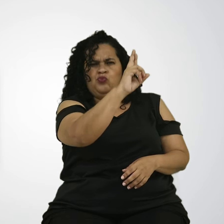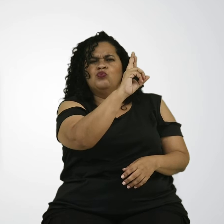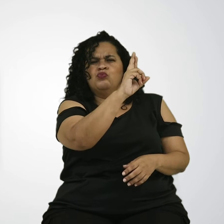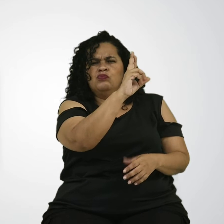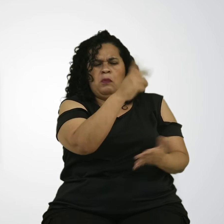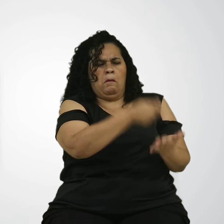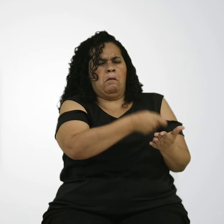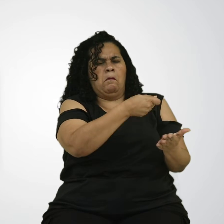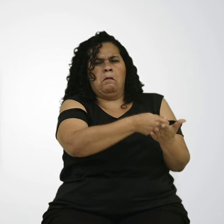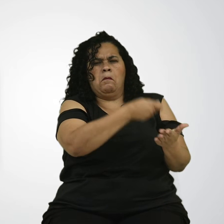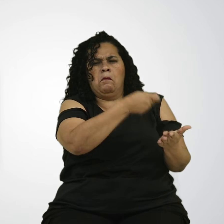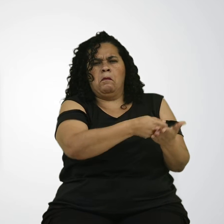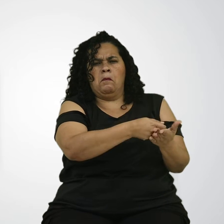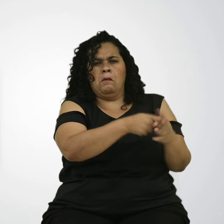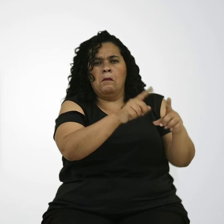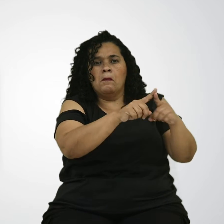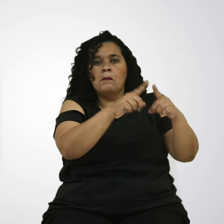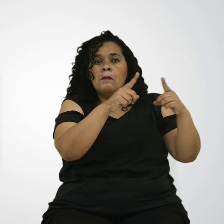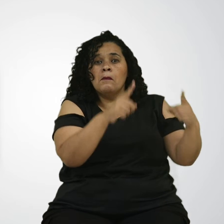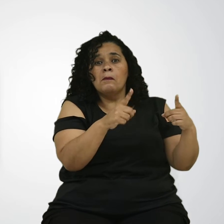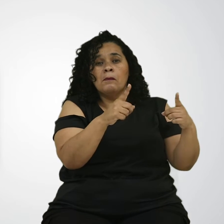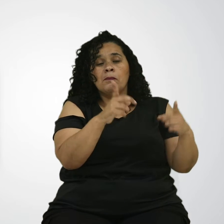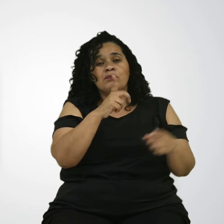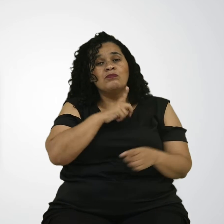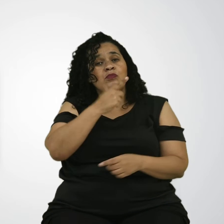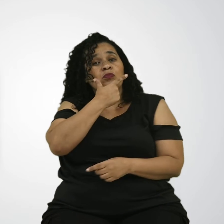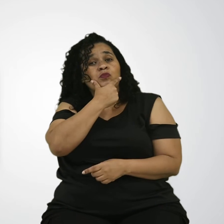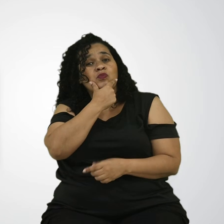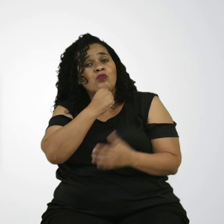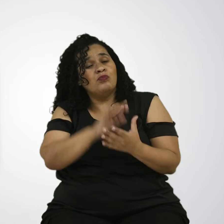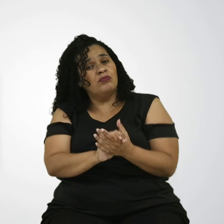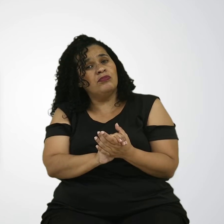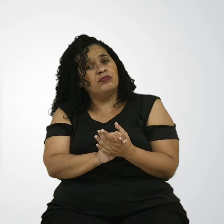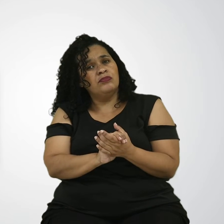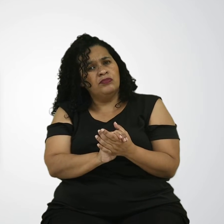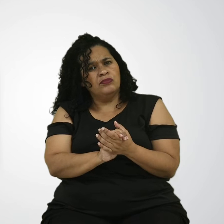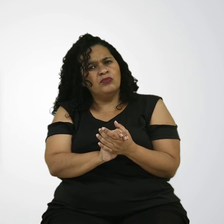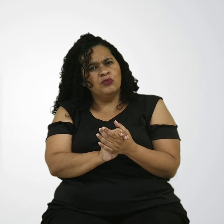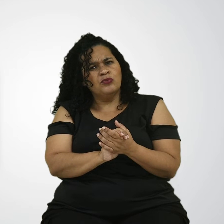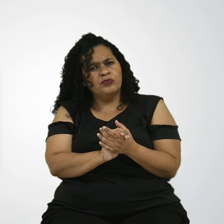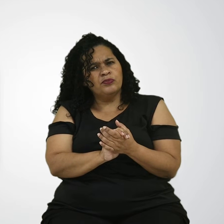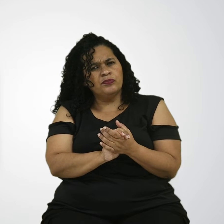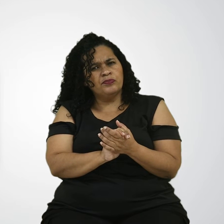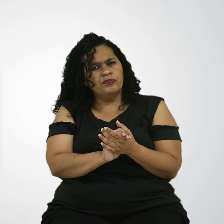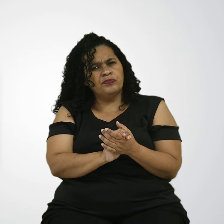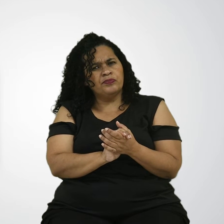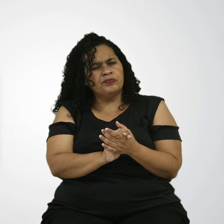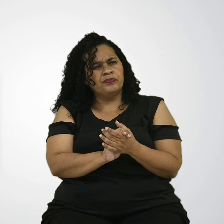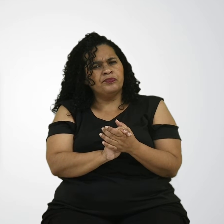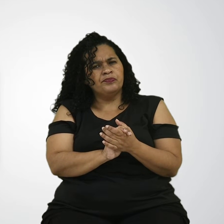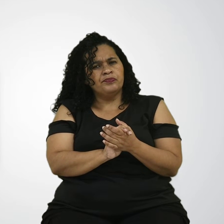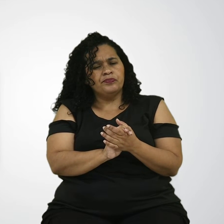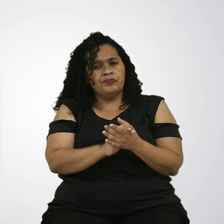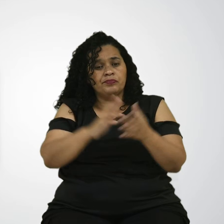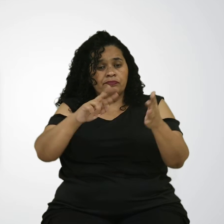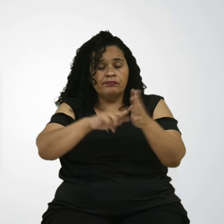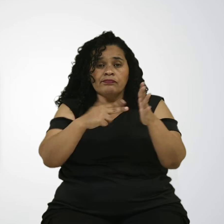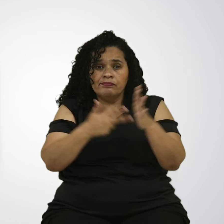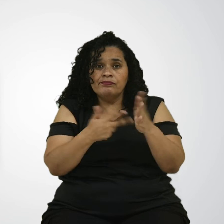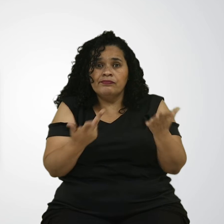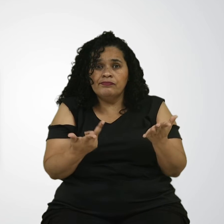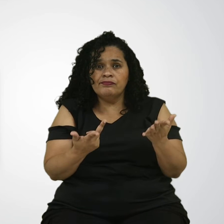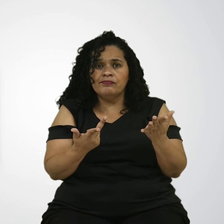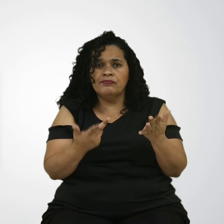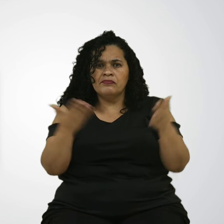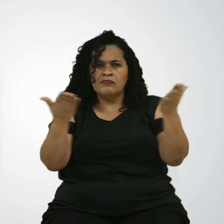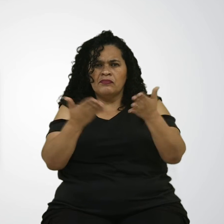casa tem um marido que está sobre ela. Ela está sujeita àquele marido. É isso. Isso